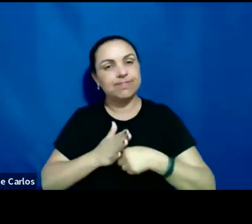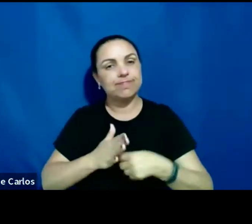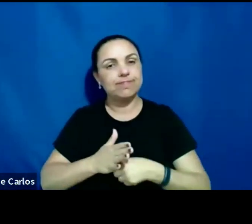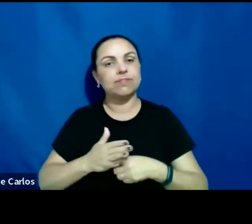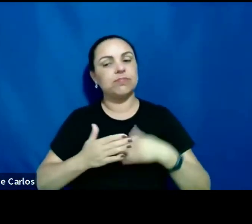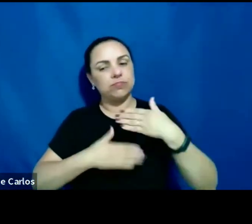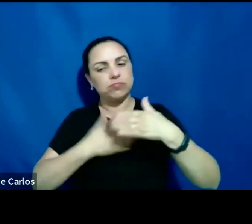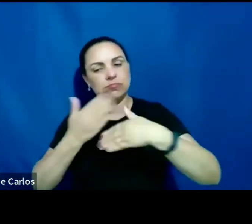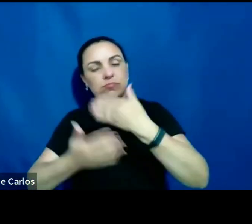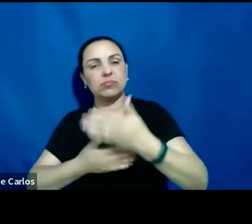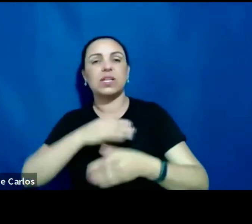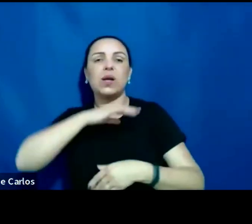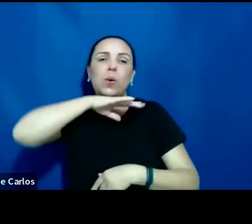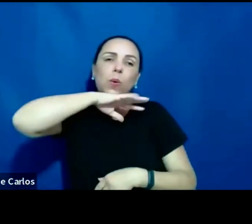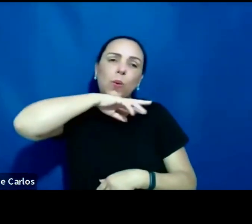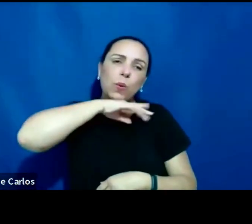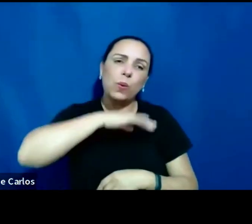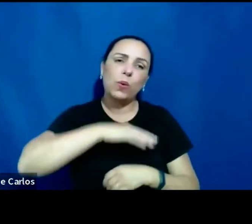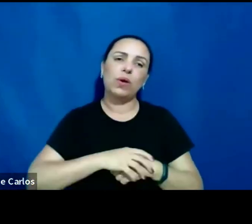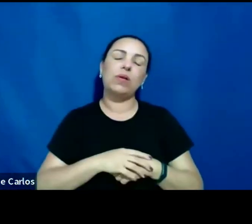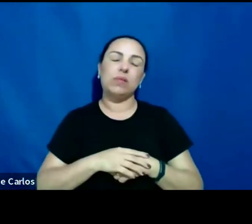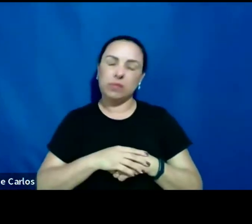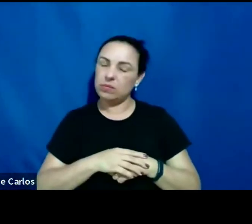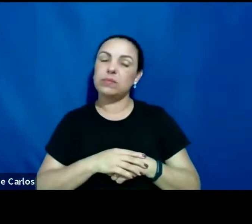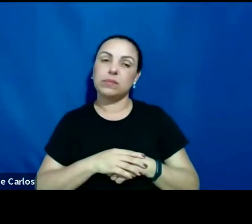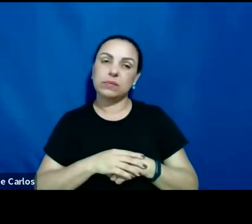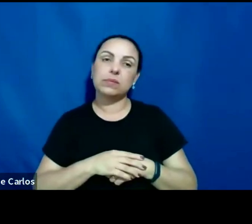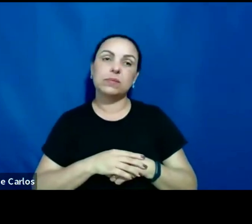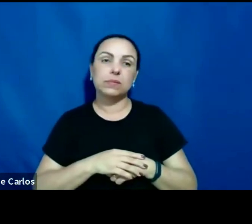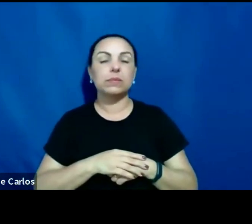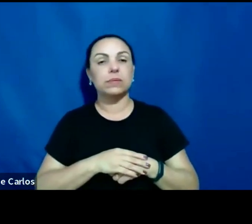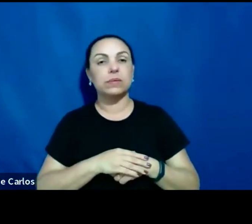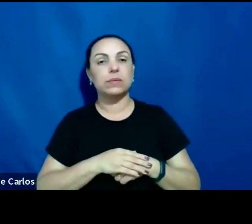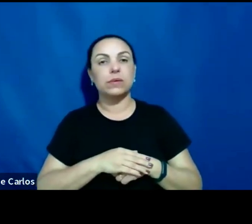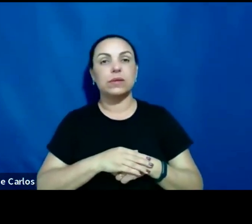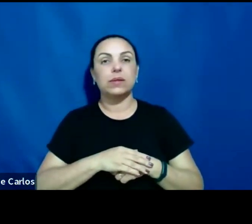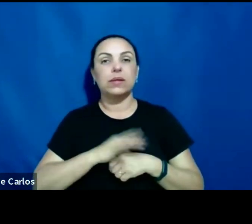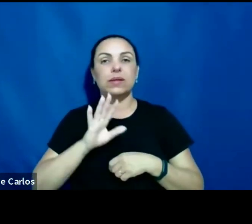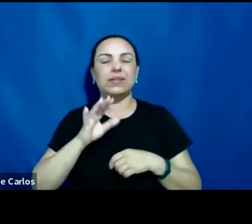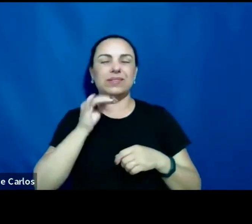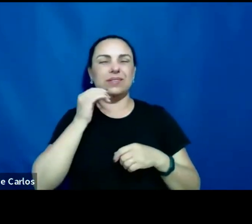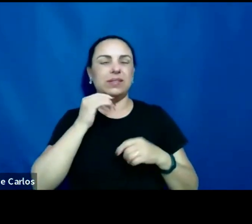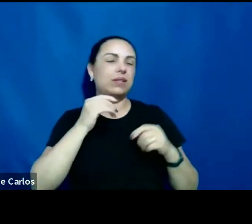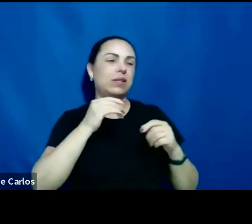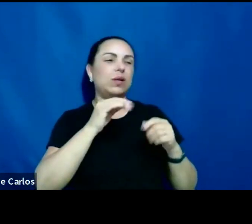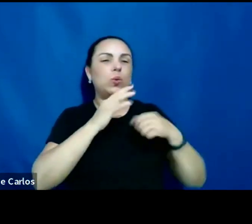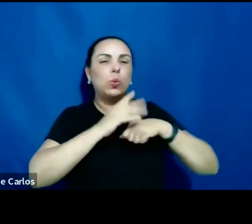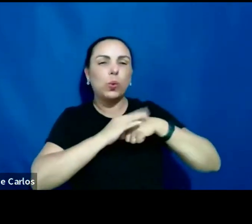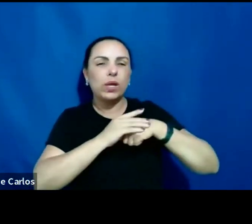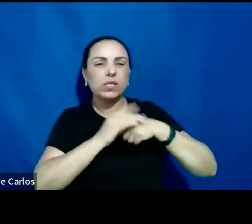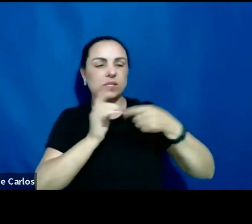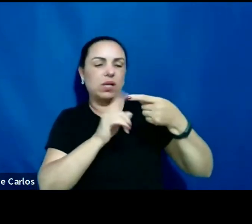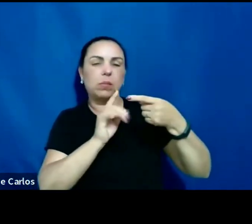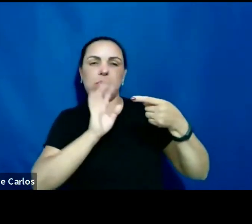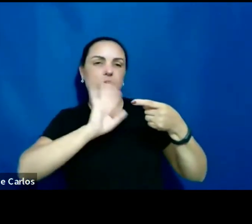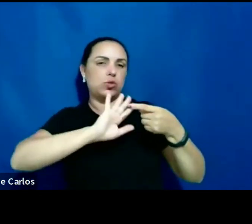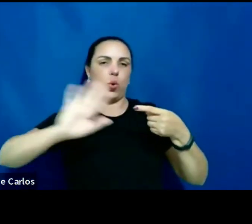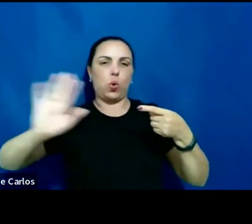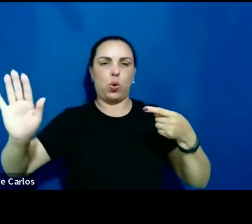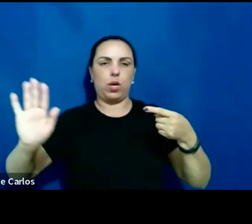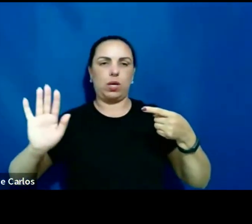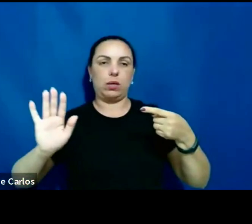outra. As doenças, geralmente, elas sempre vêm em bando. Nunca que vem uma doença sozinha. Então, se você tem